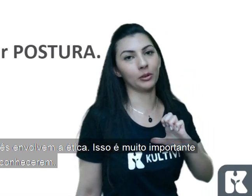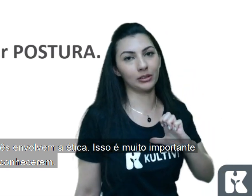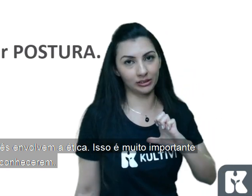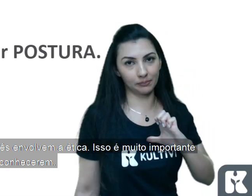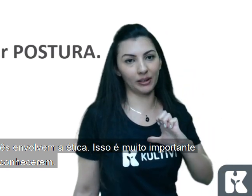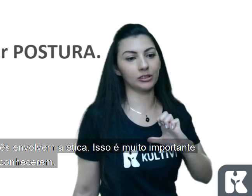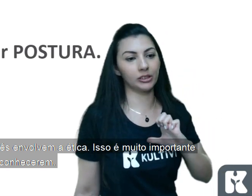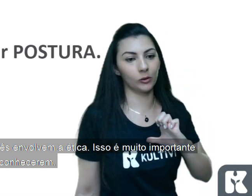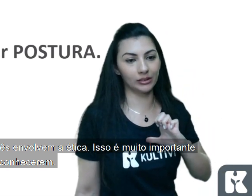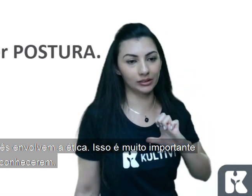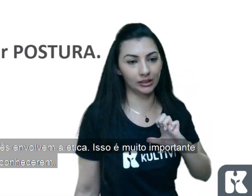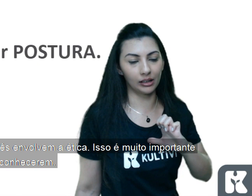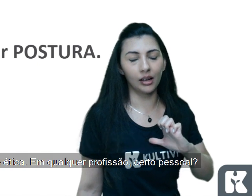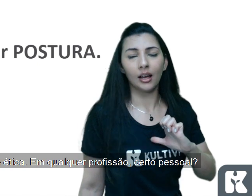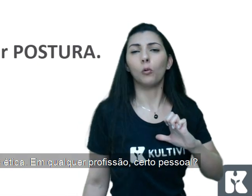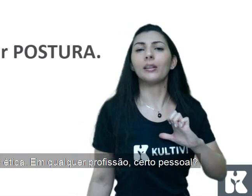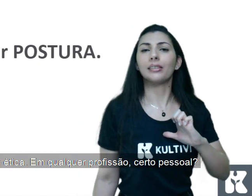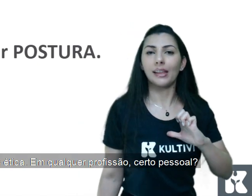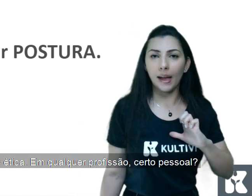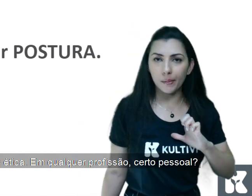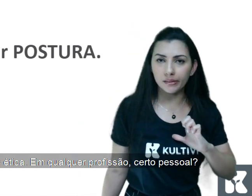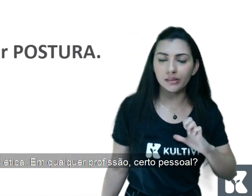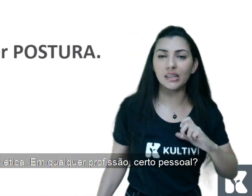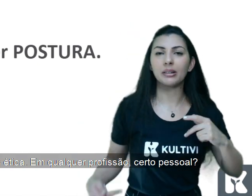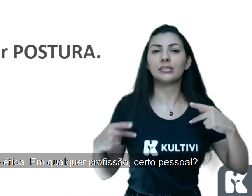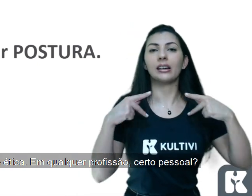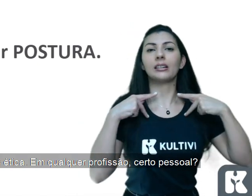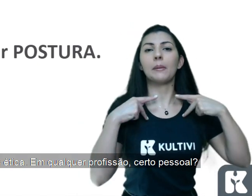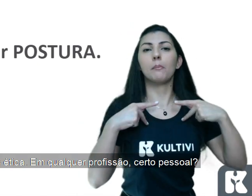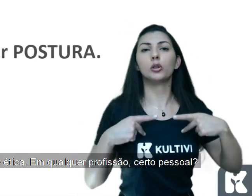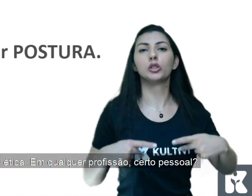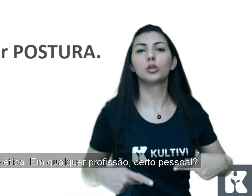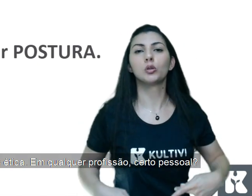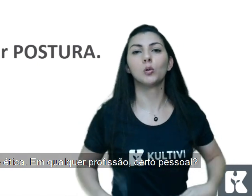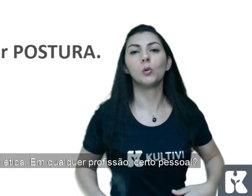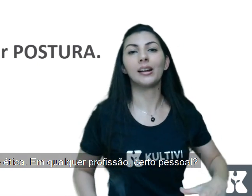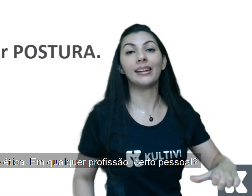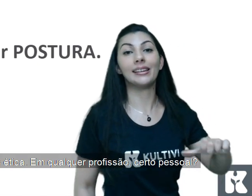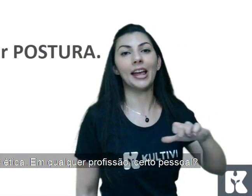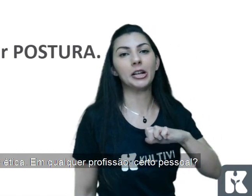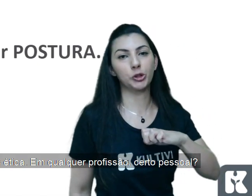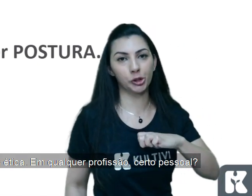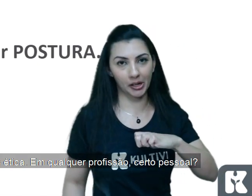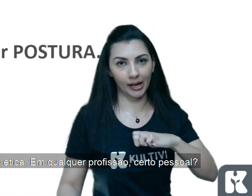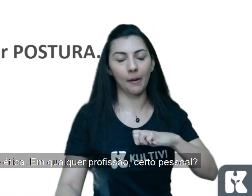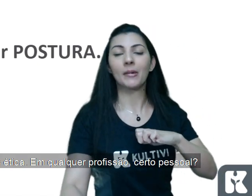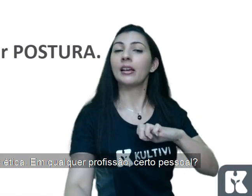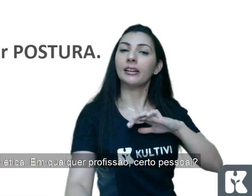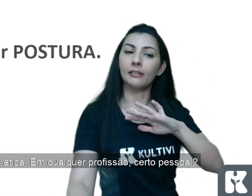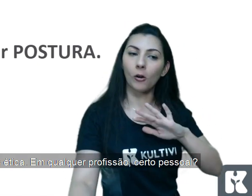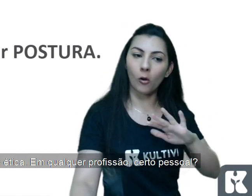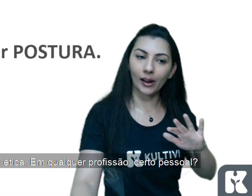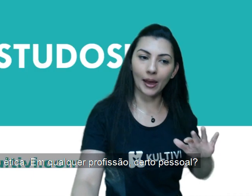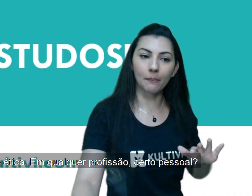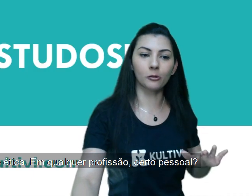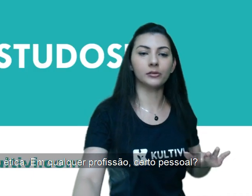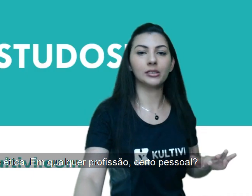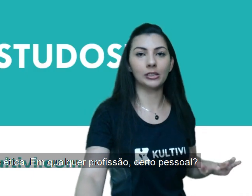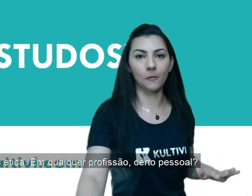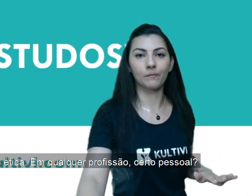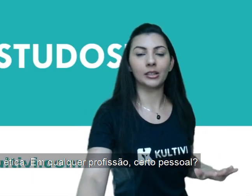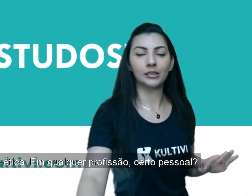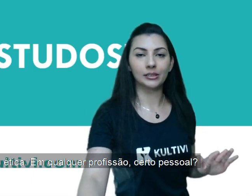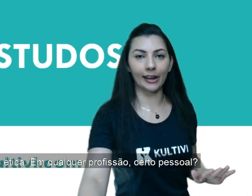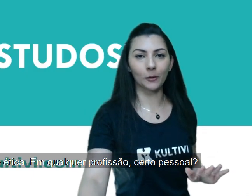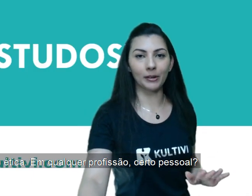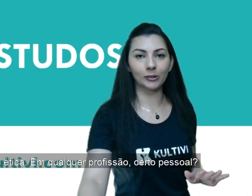muito importante para vocês conhecerem. O intérprete de Libras tem que ter postura e ética em qualquer